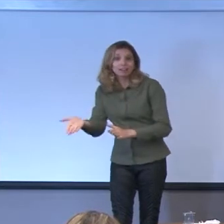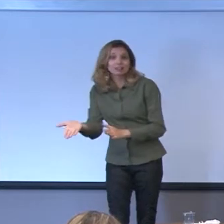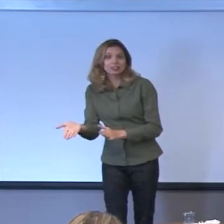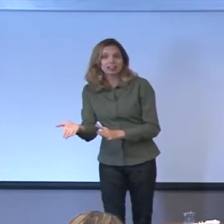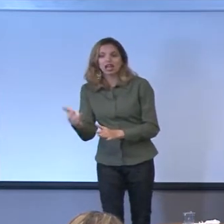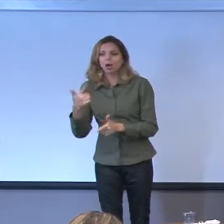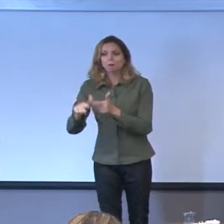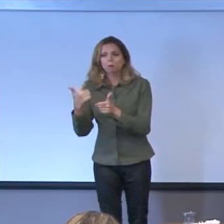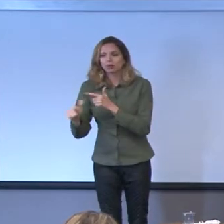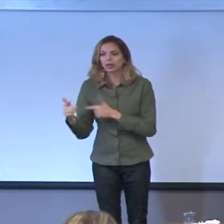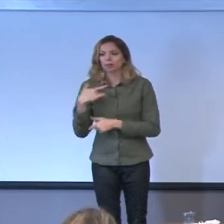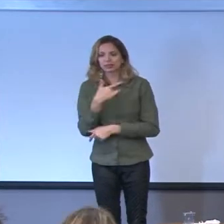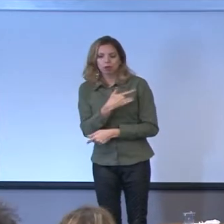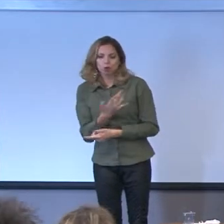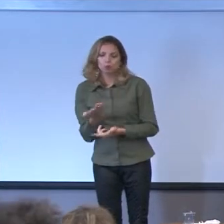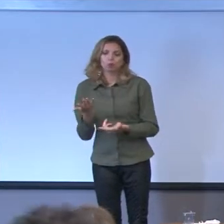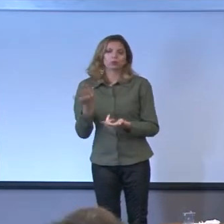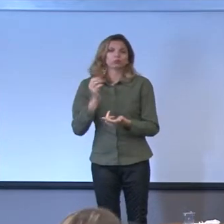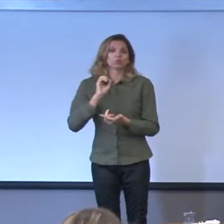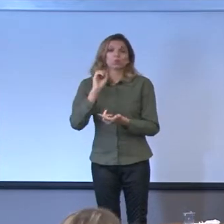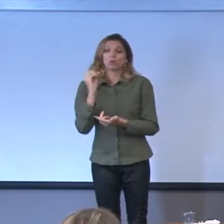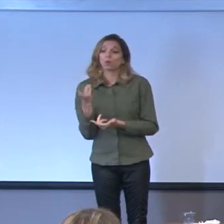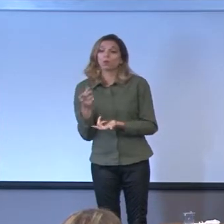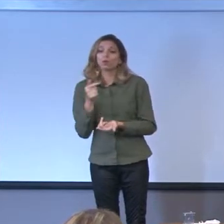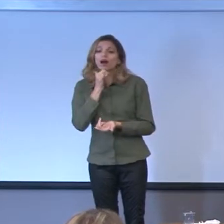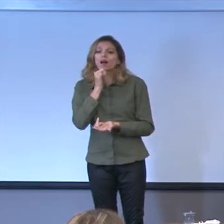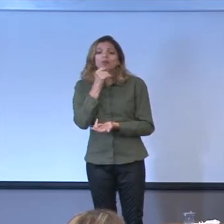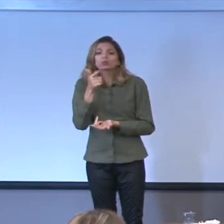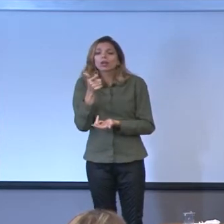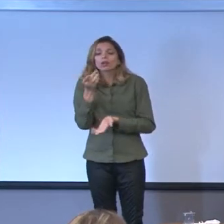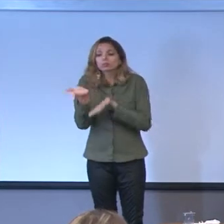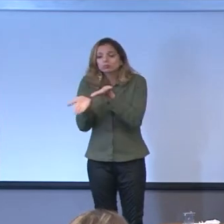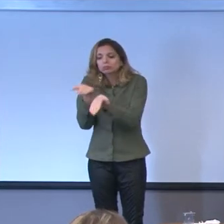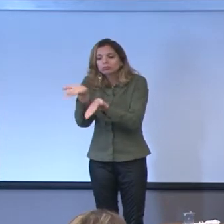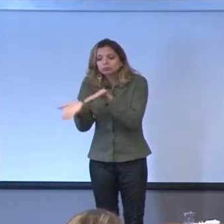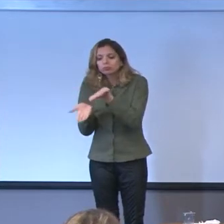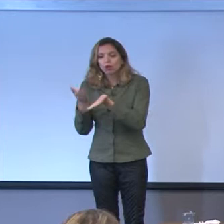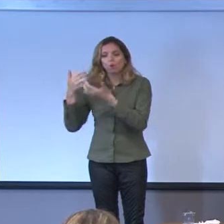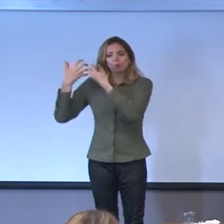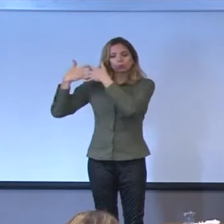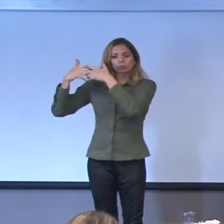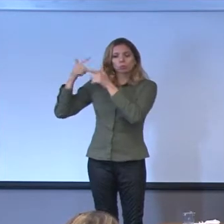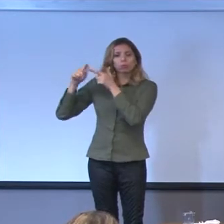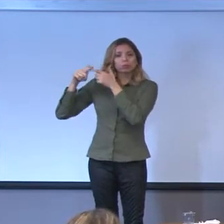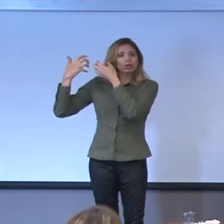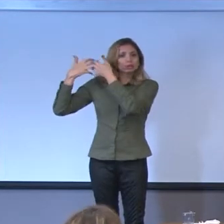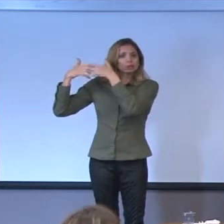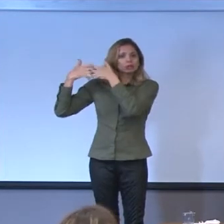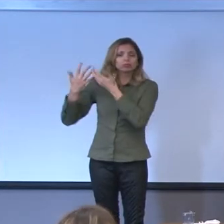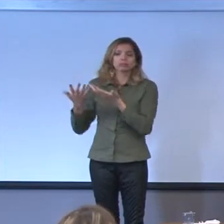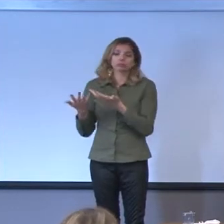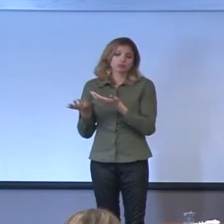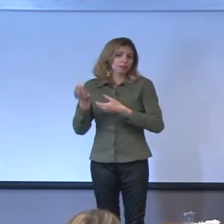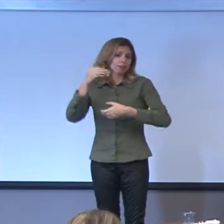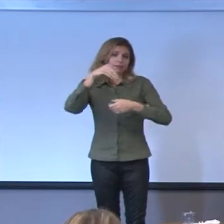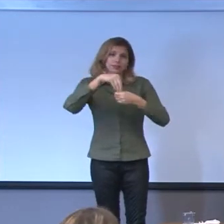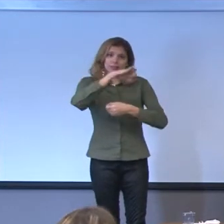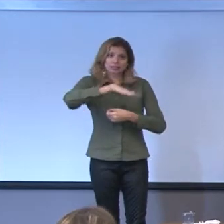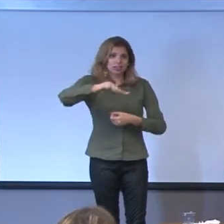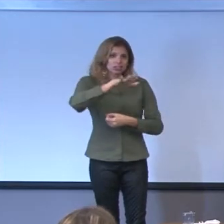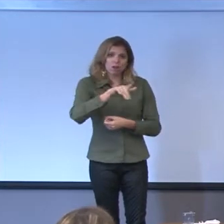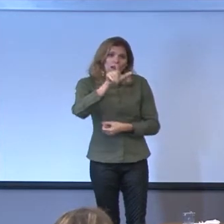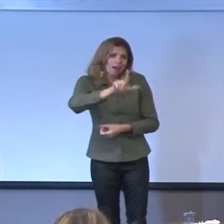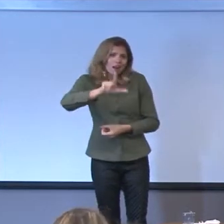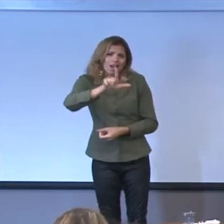que tem problemas de saúde, ou ela não tem um tratamento adequado de cognição, evidentemente que dentro na sala de aula ela não